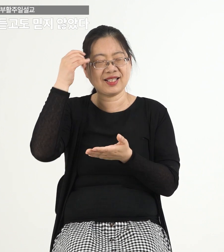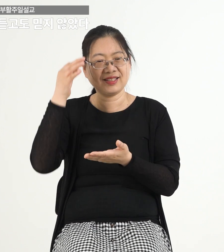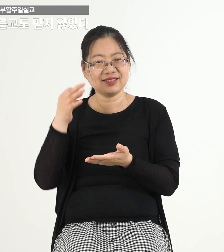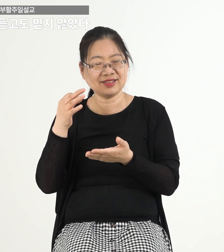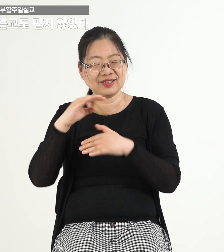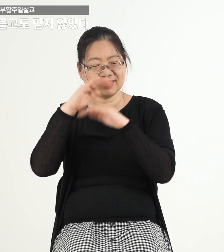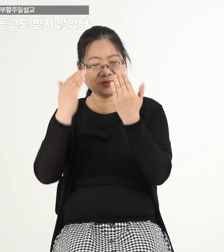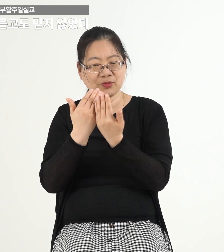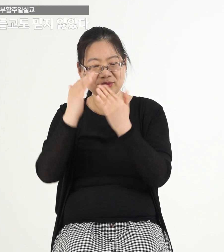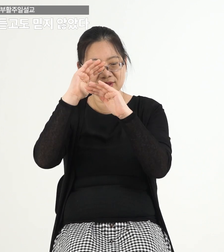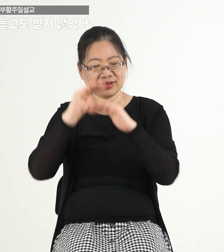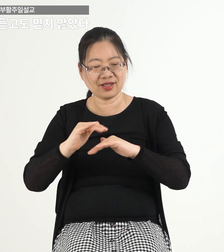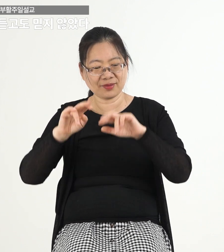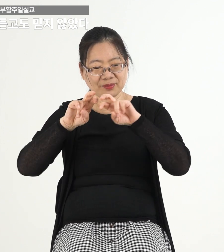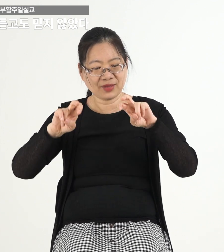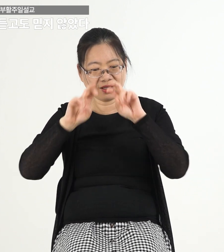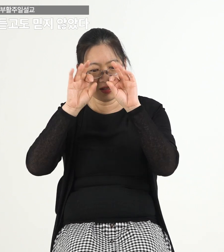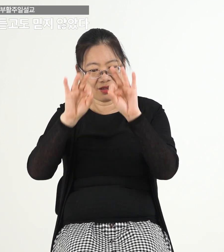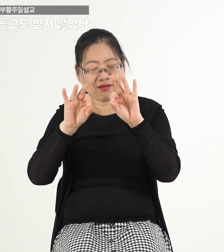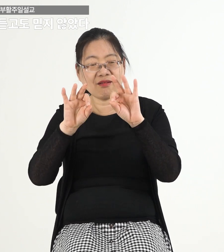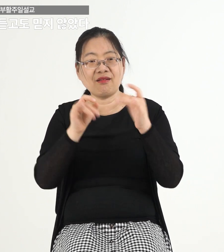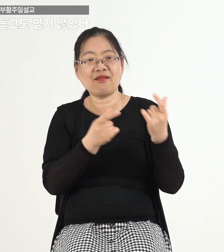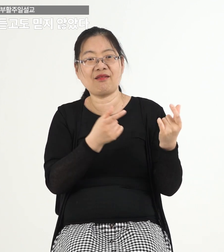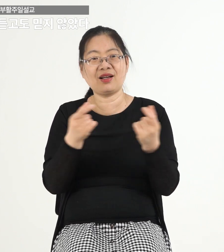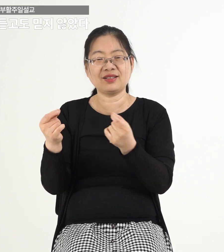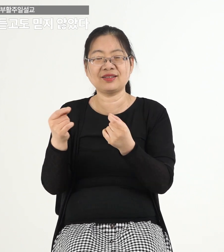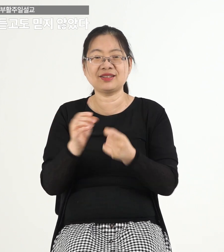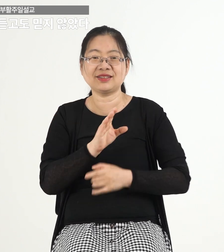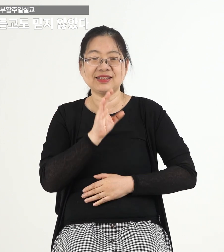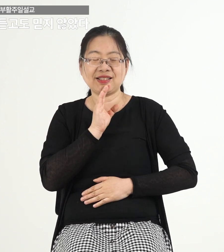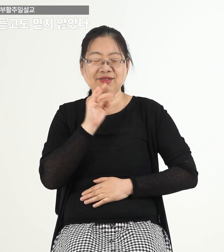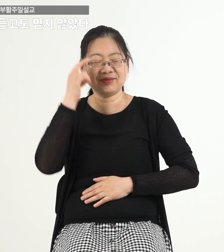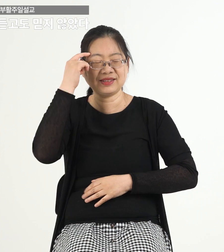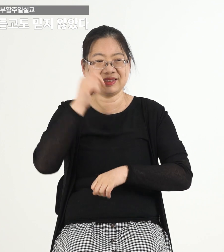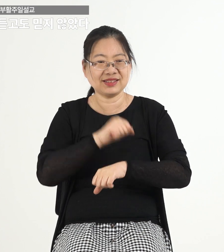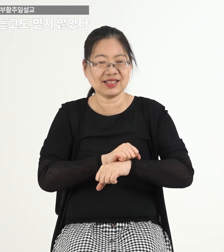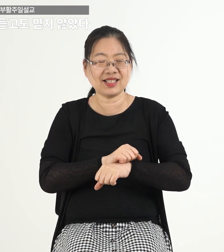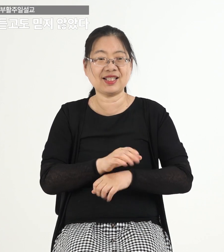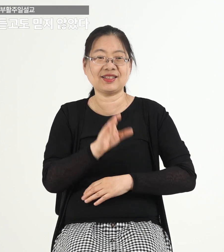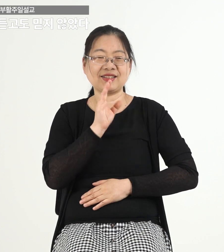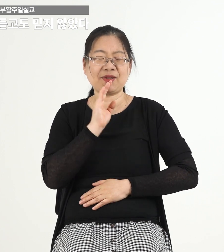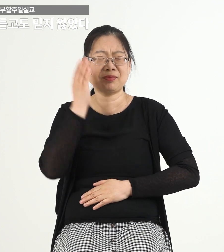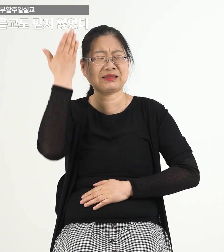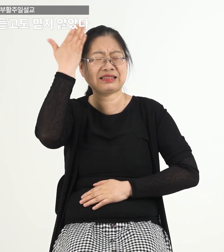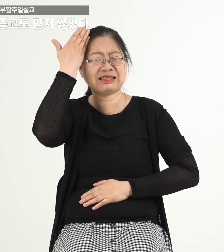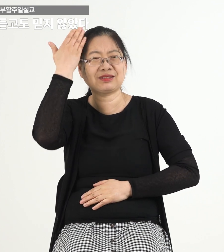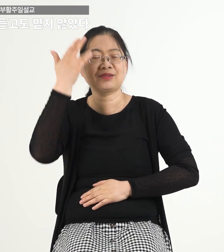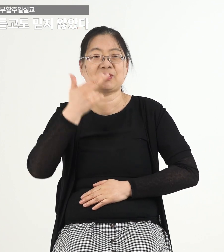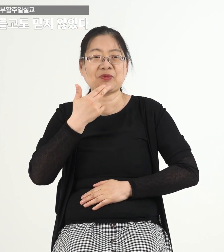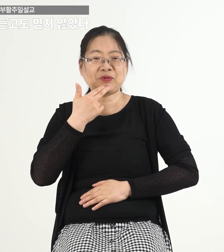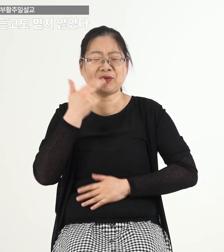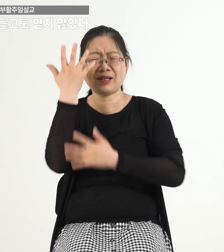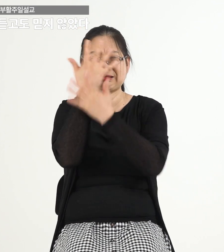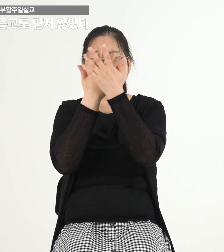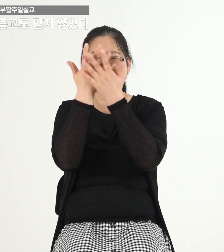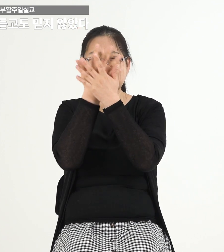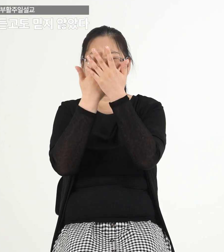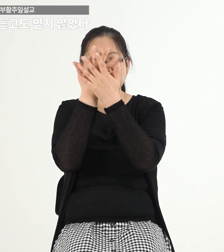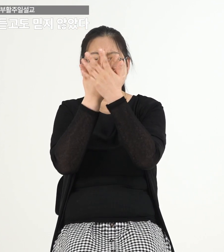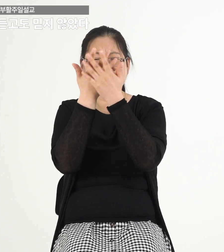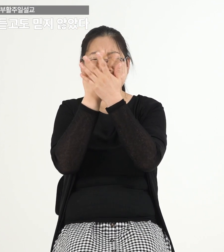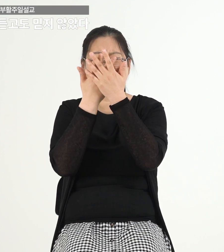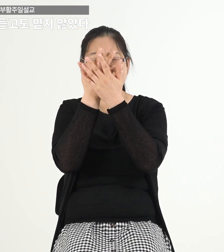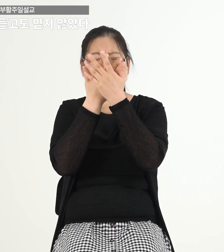모든 내용을 들여다보면 전부 참된 지혜, 참된 지식이 아니라 피상증에 걸려